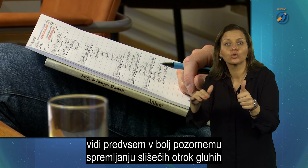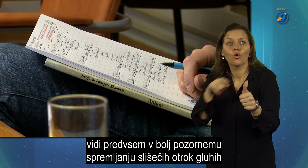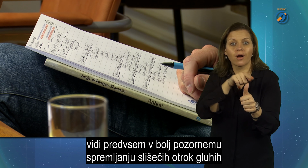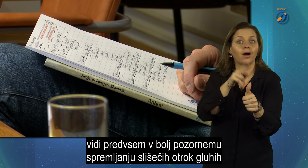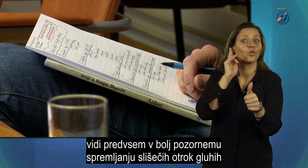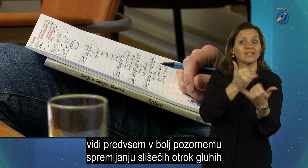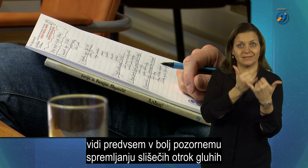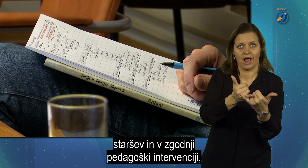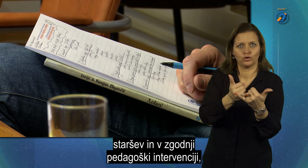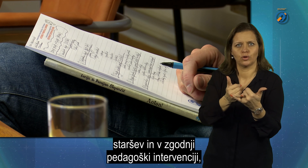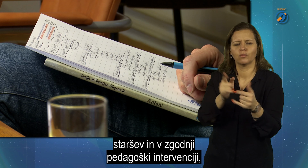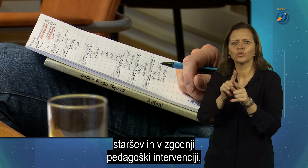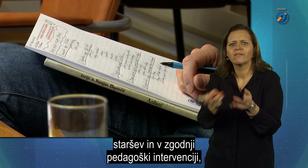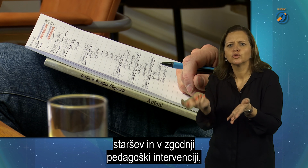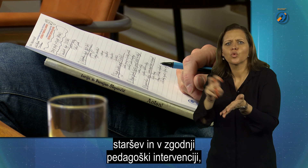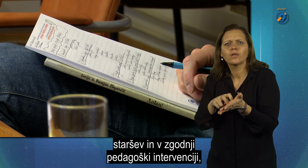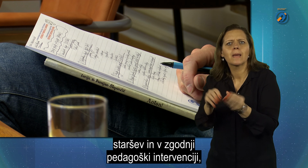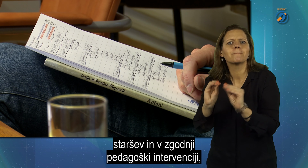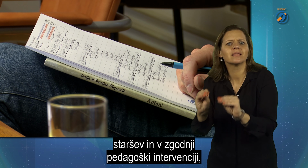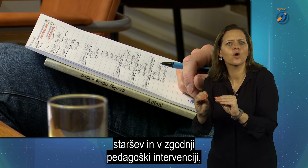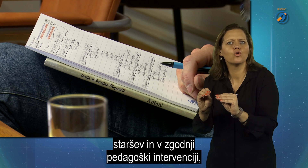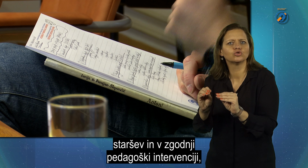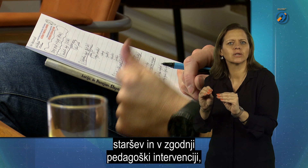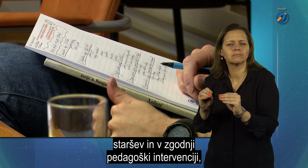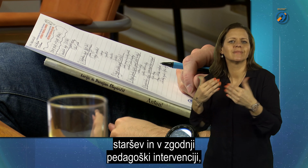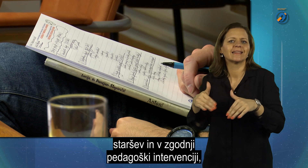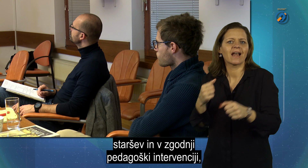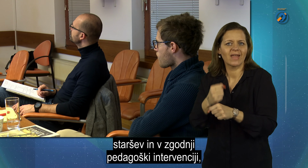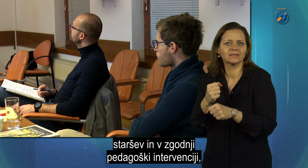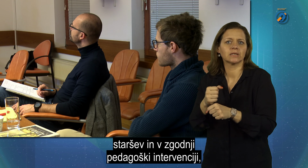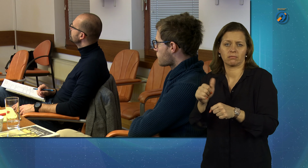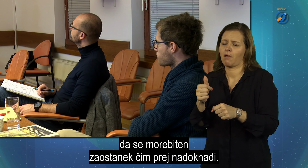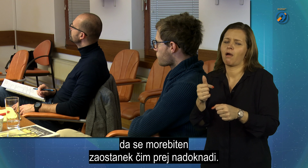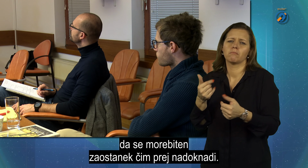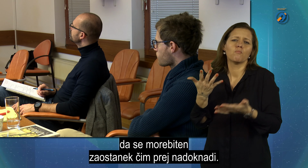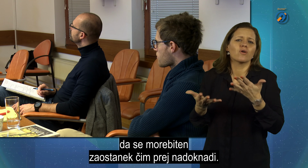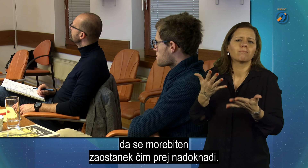zgodnji pedagoški intervenciji, da se morebiten zaostanek čim prej nadoknadi.